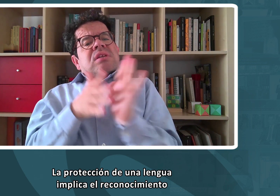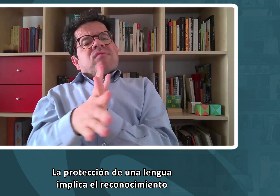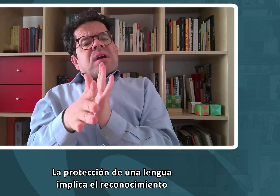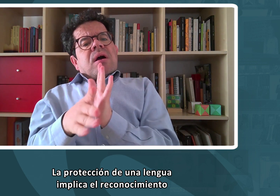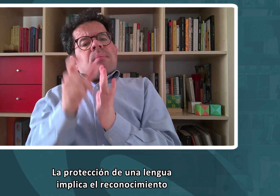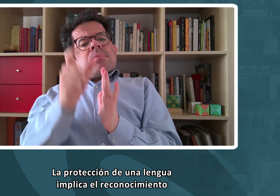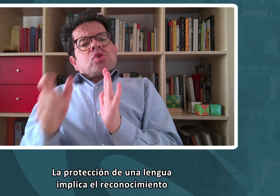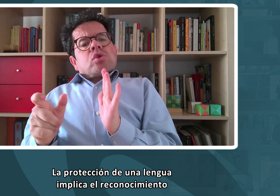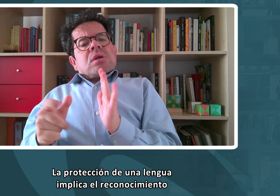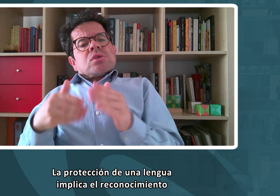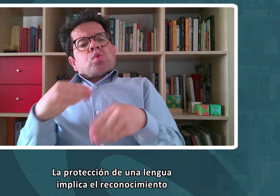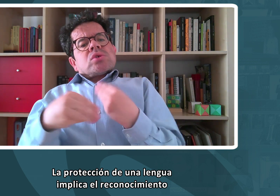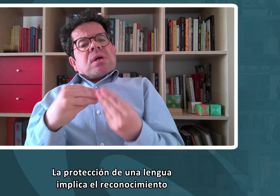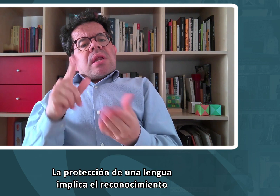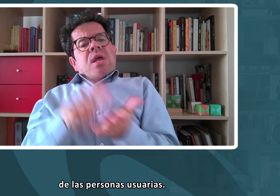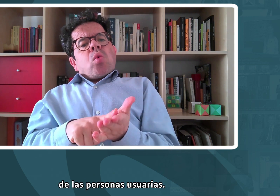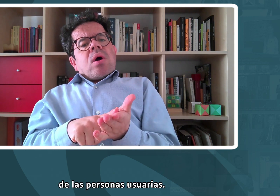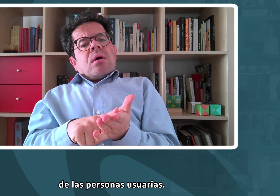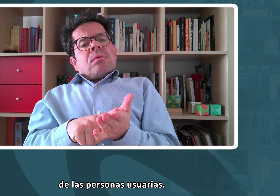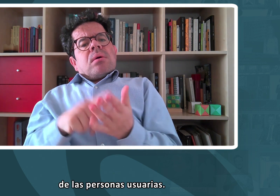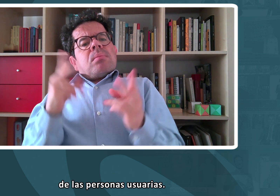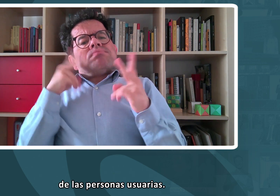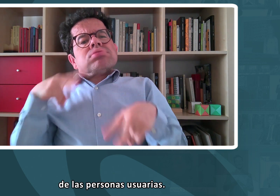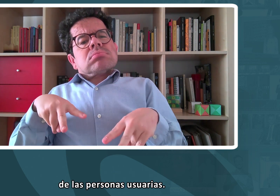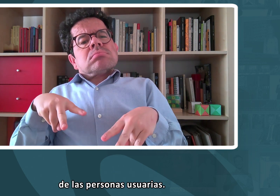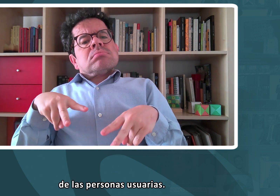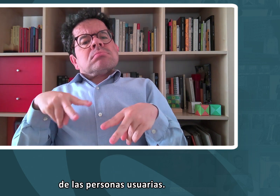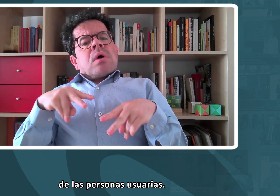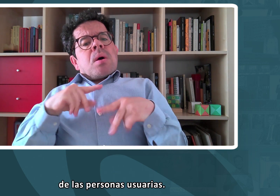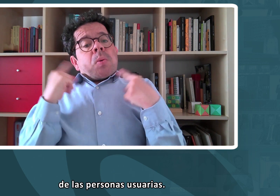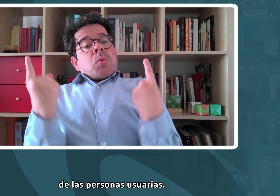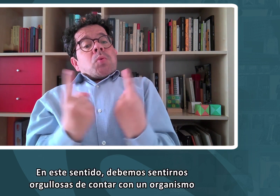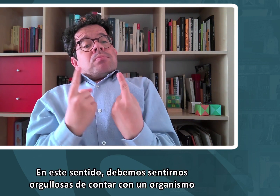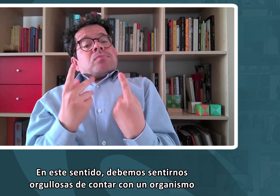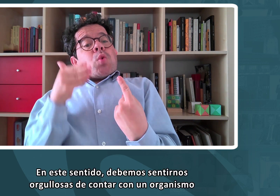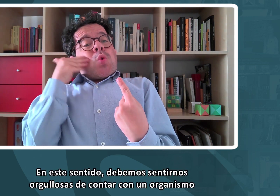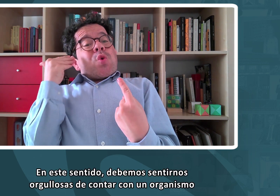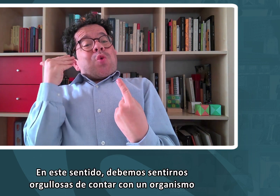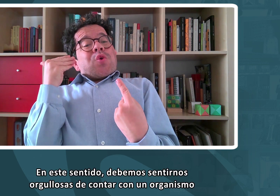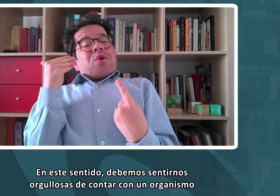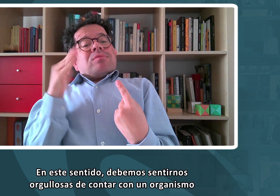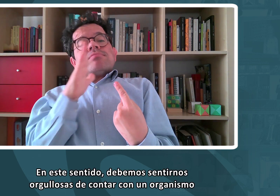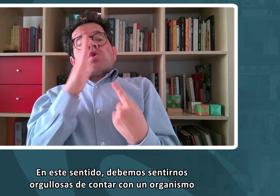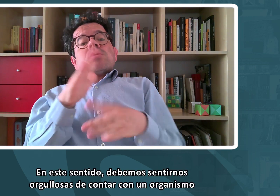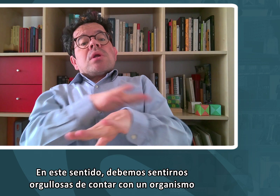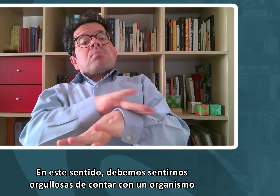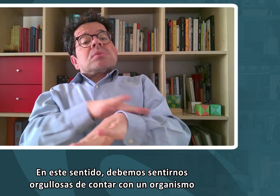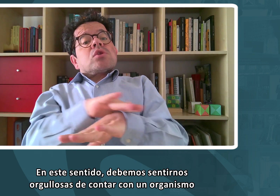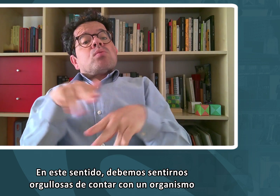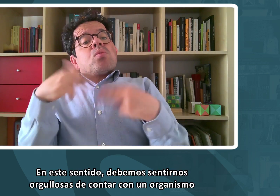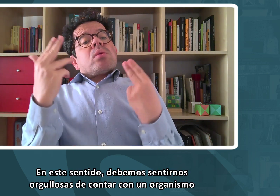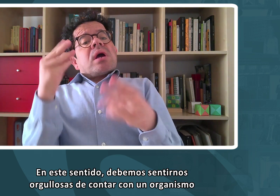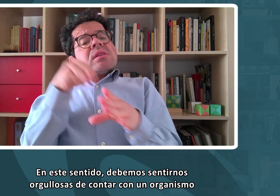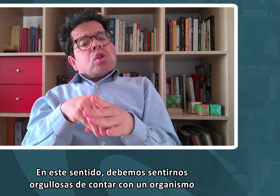lengua implica el reconocimiento de las personas usuarias. En este sentido,